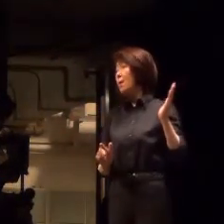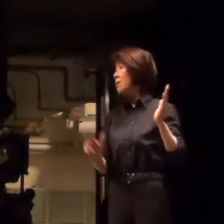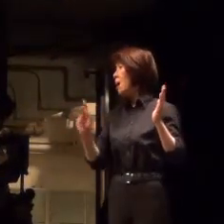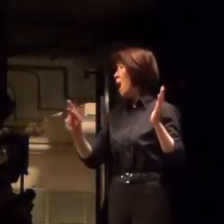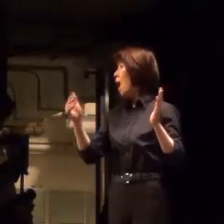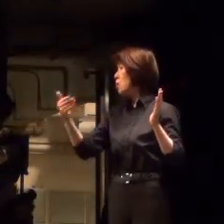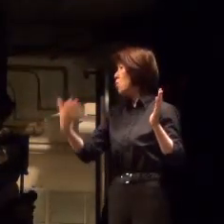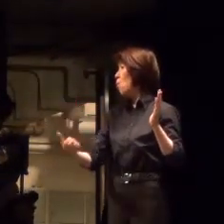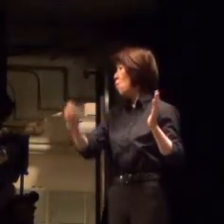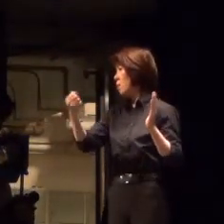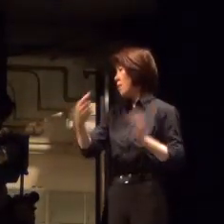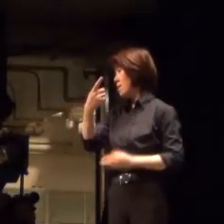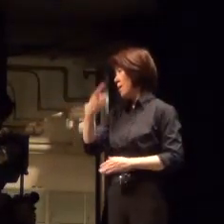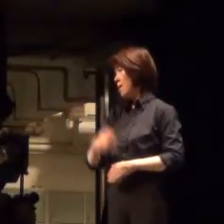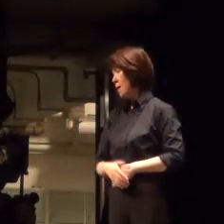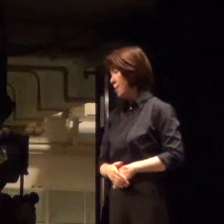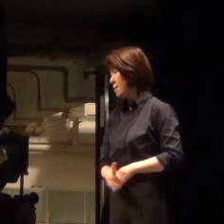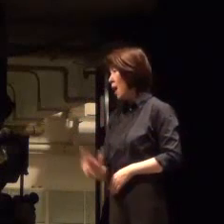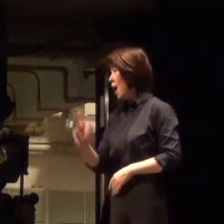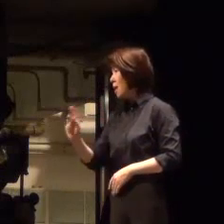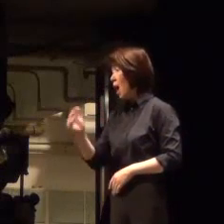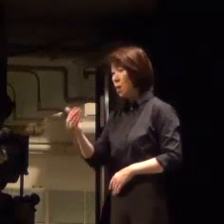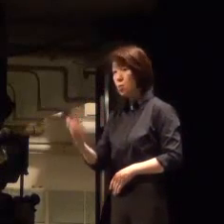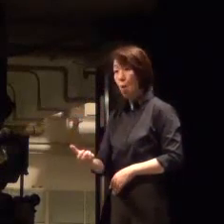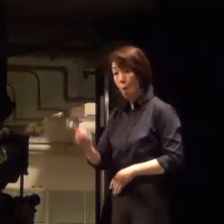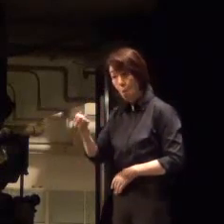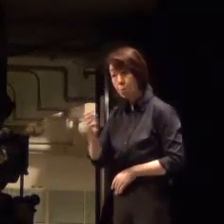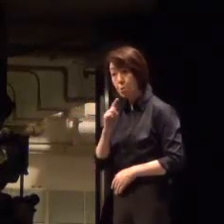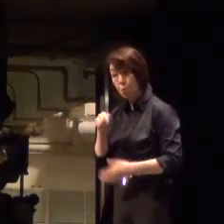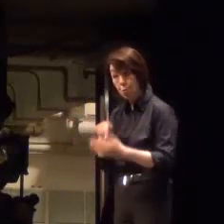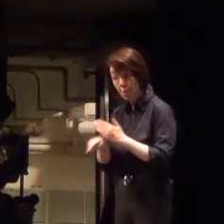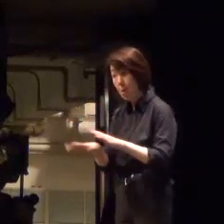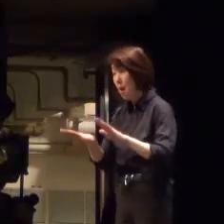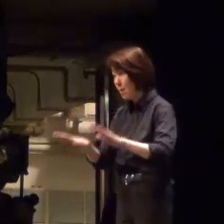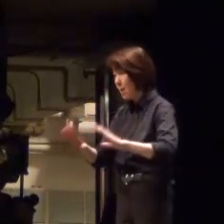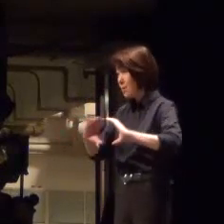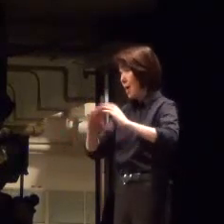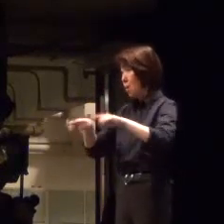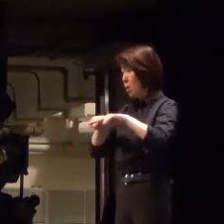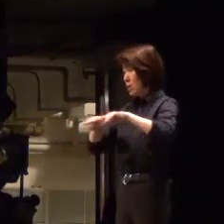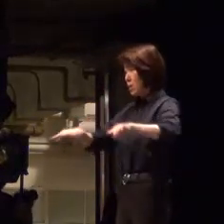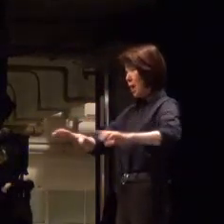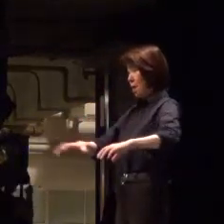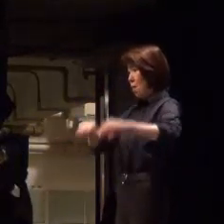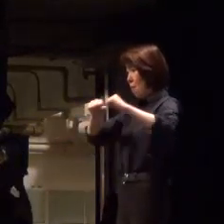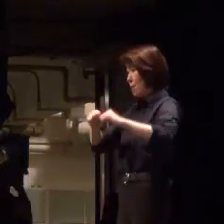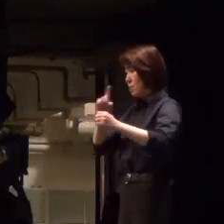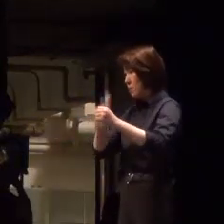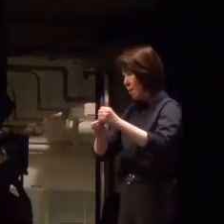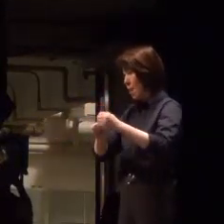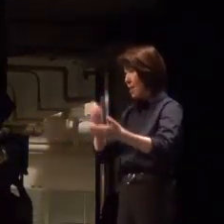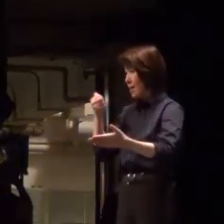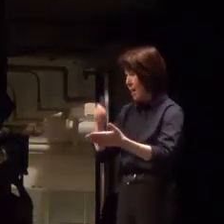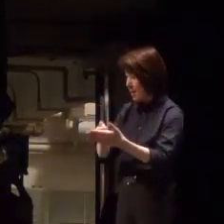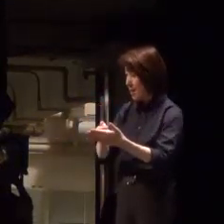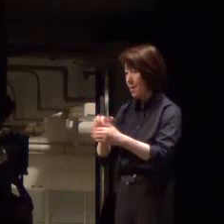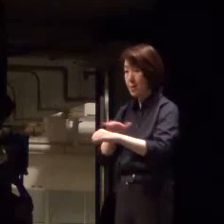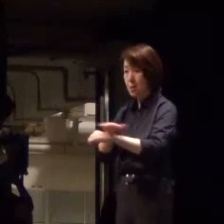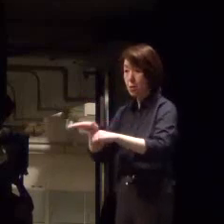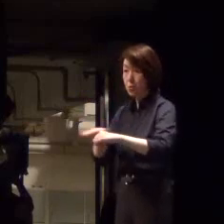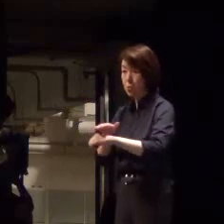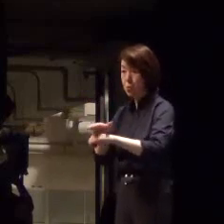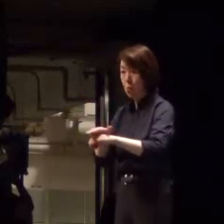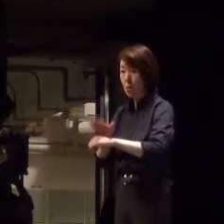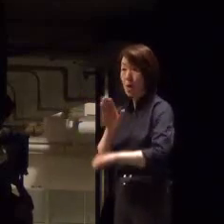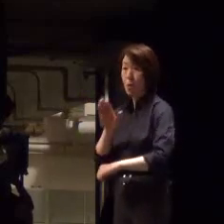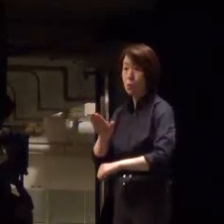ていたんです。核兵器を持つということは現在の支配、世界を支配するために決定的に重要なファクター